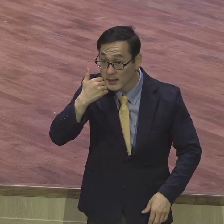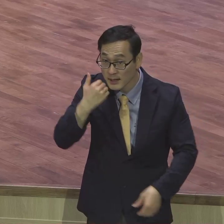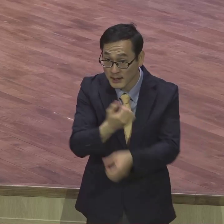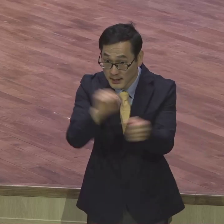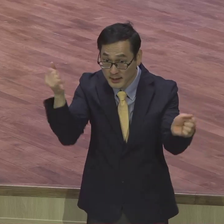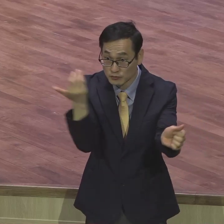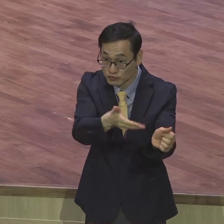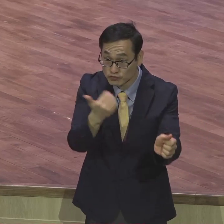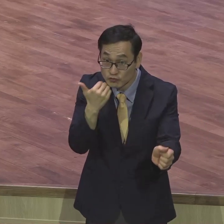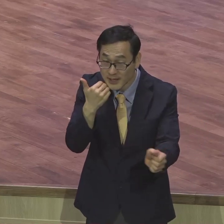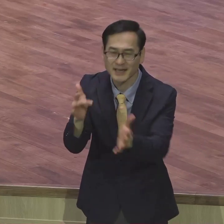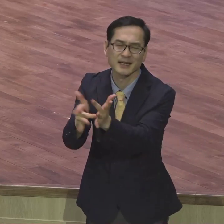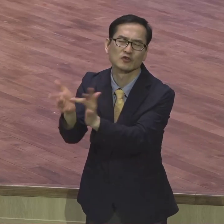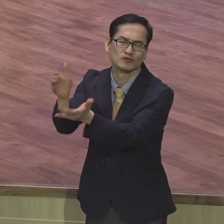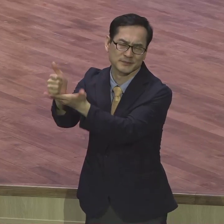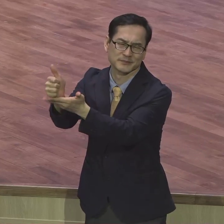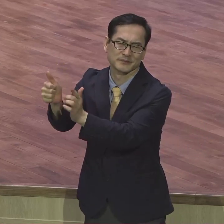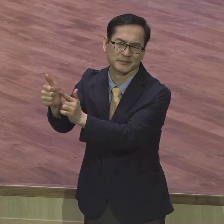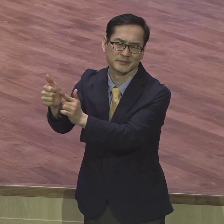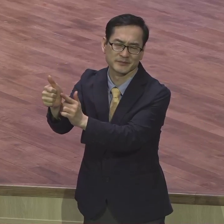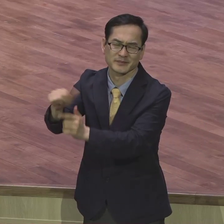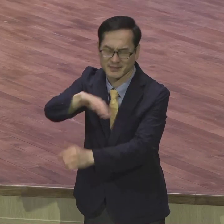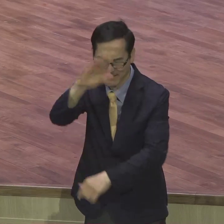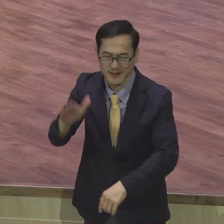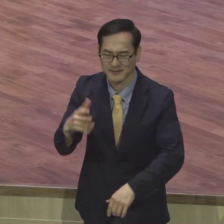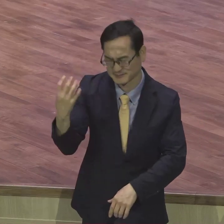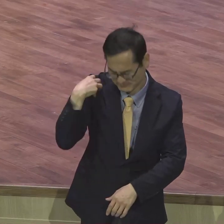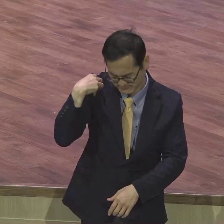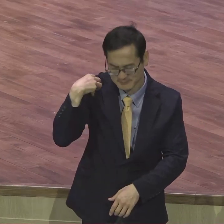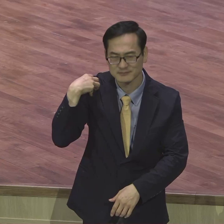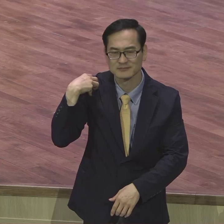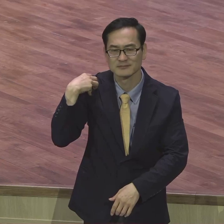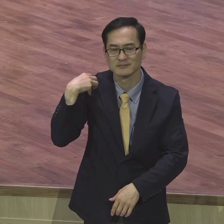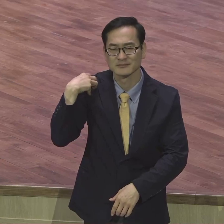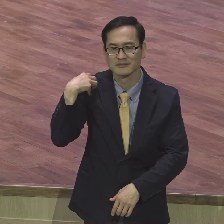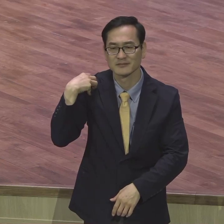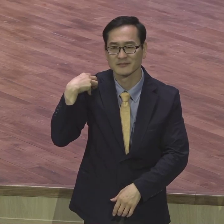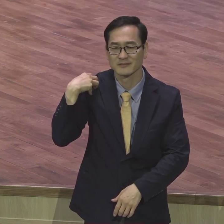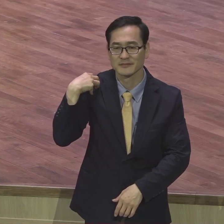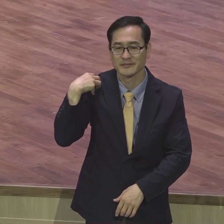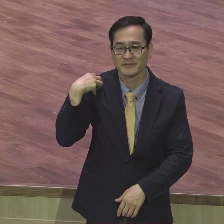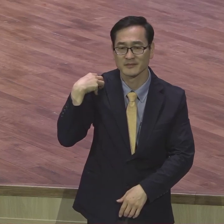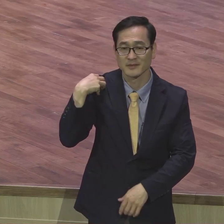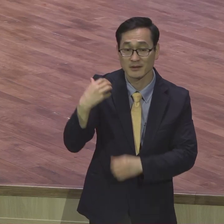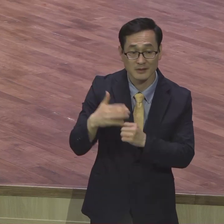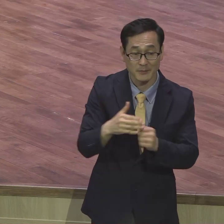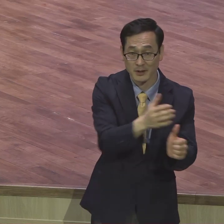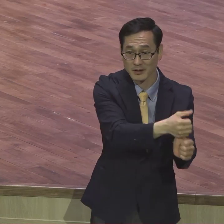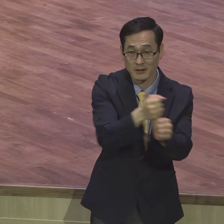예수님이 변호사에 다 갚아줬어요. 누구도 고소 못합니다. 고소할 수가 없습니다.